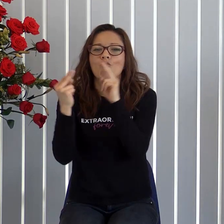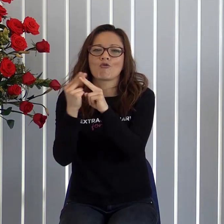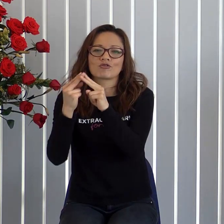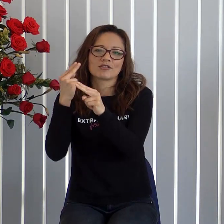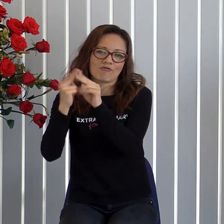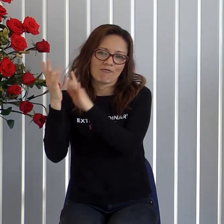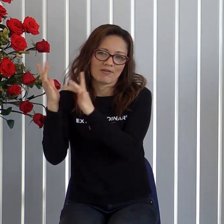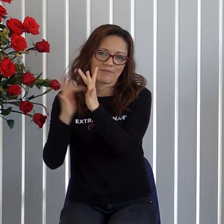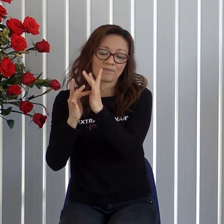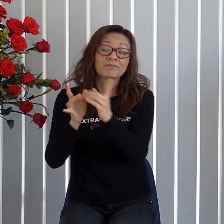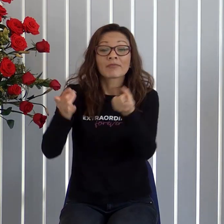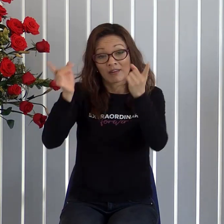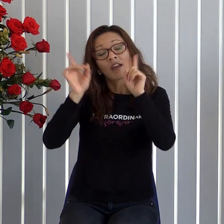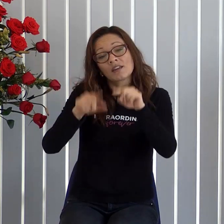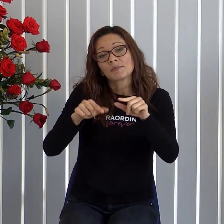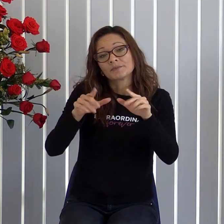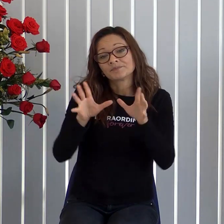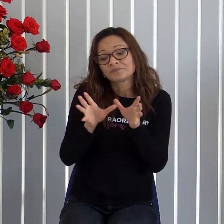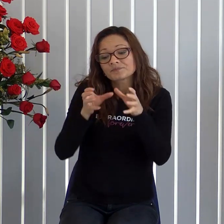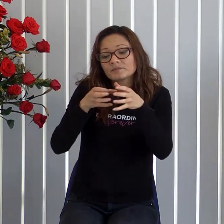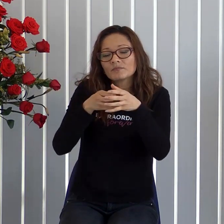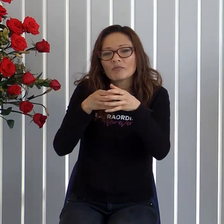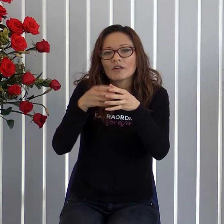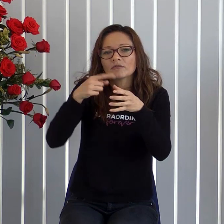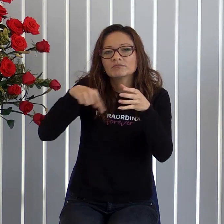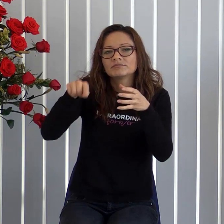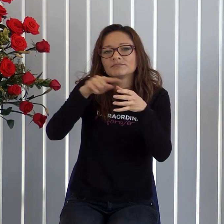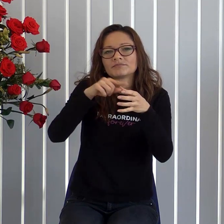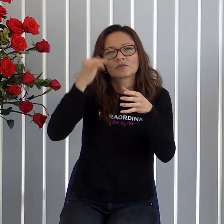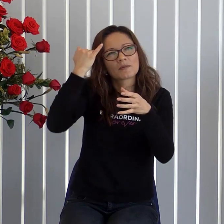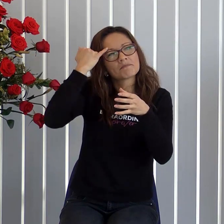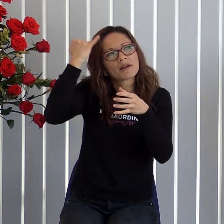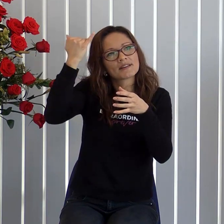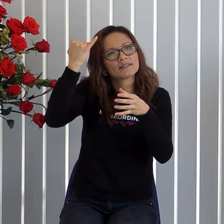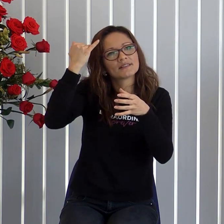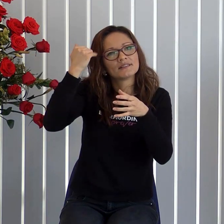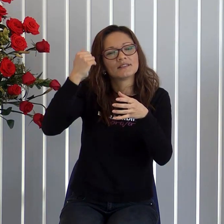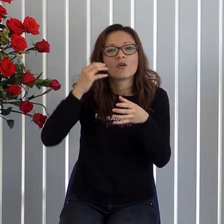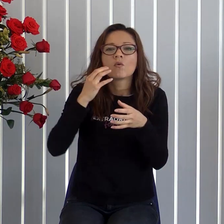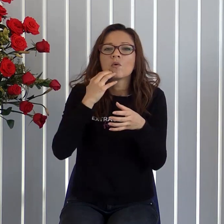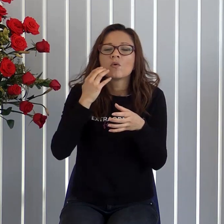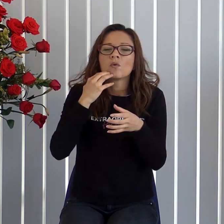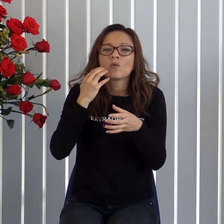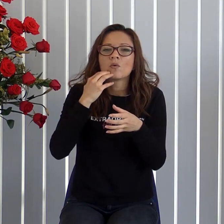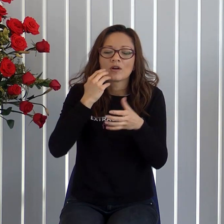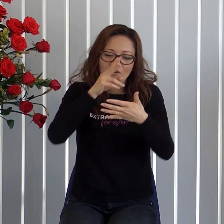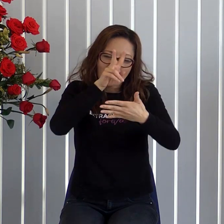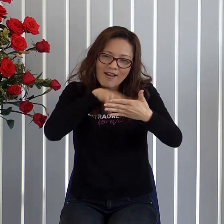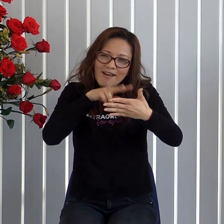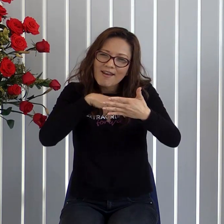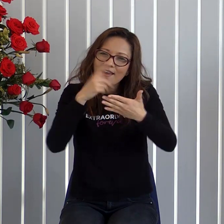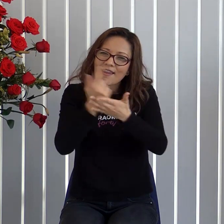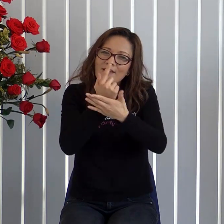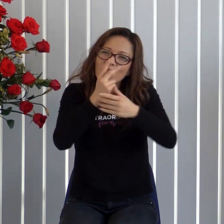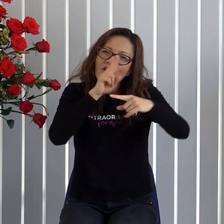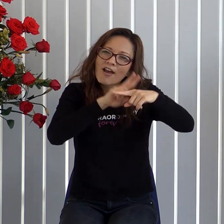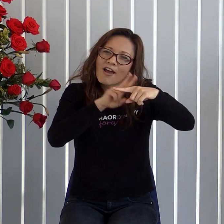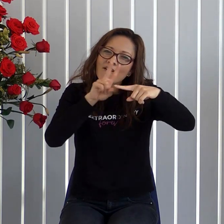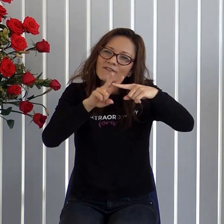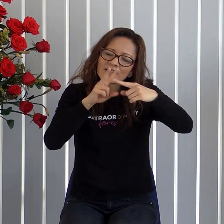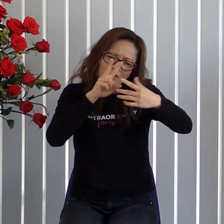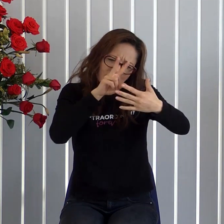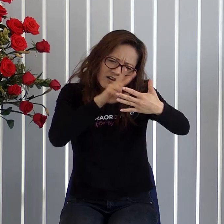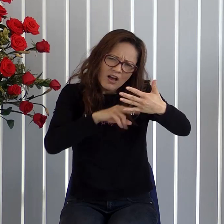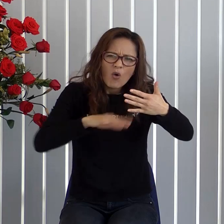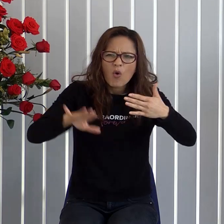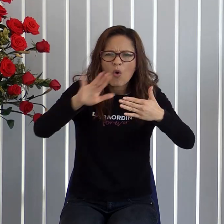también tenían obviamente la congregación de los santos. Uno se imagina, por ejemplo, cuando lleva el libro de los Efesios, no, pues que esa